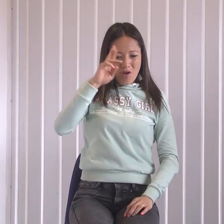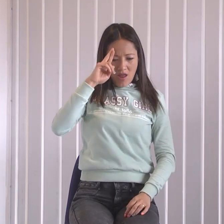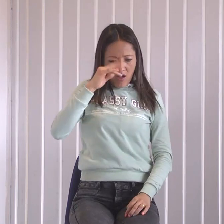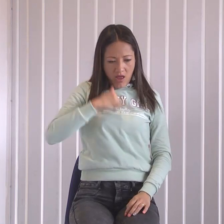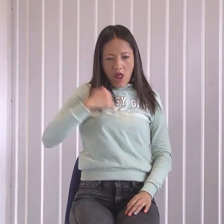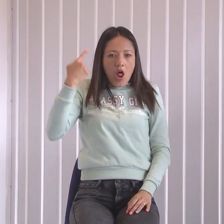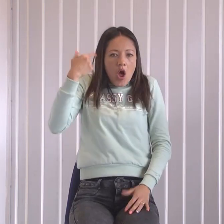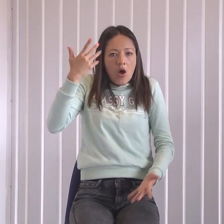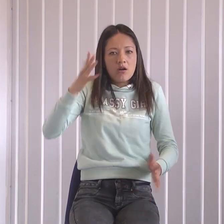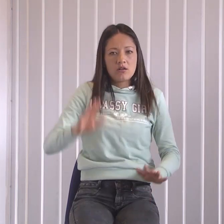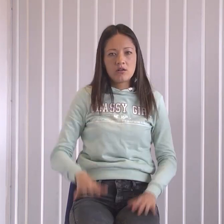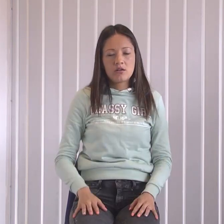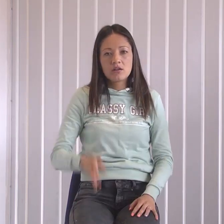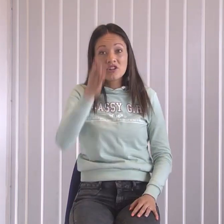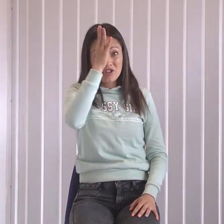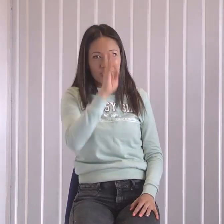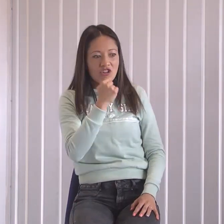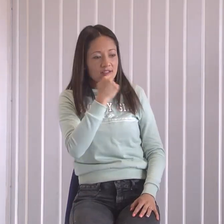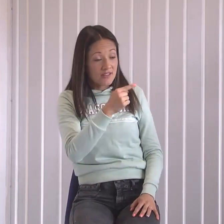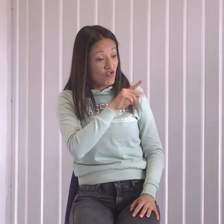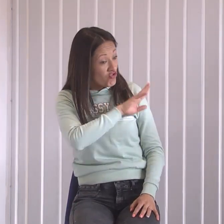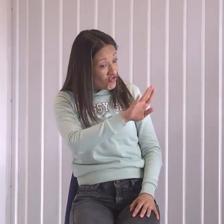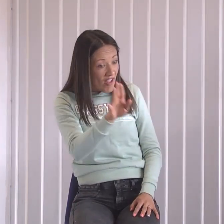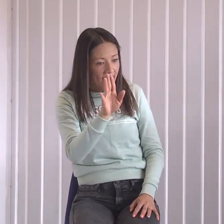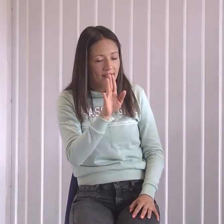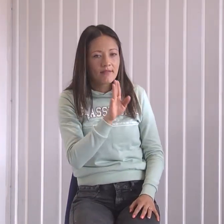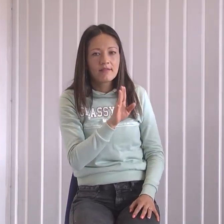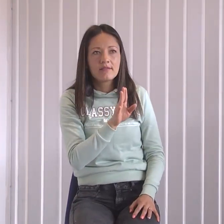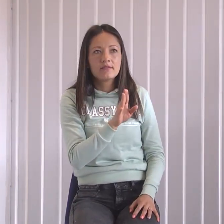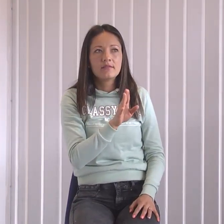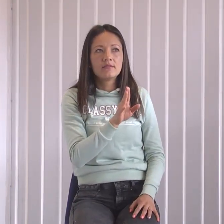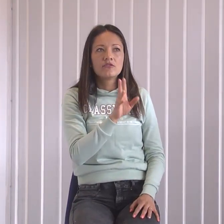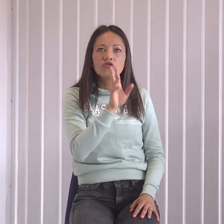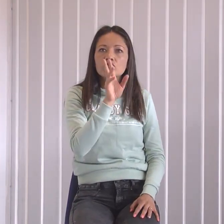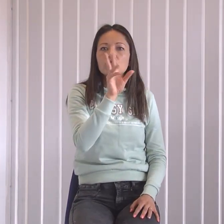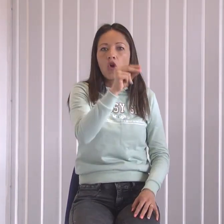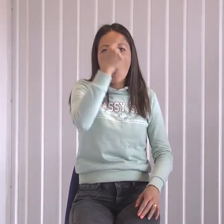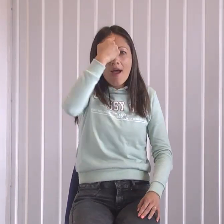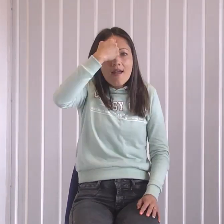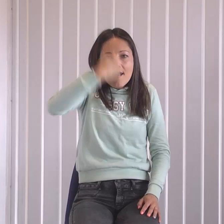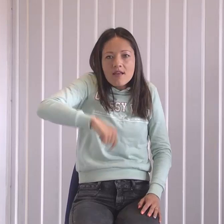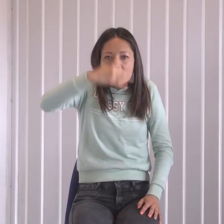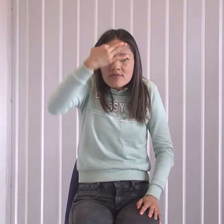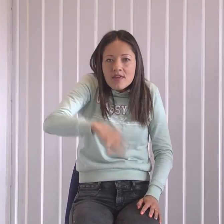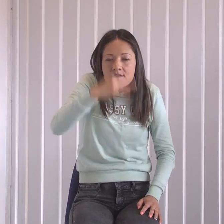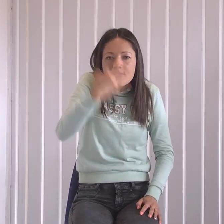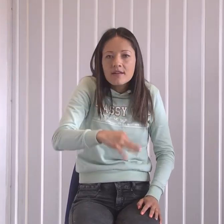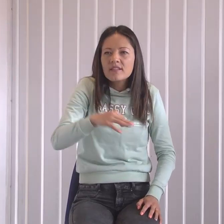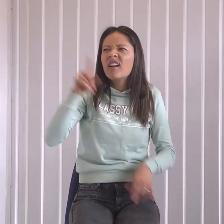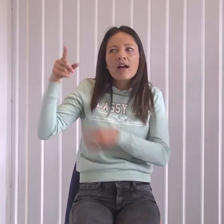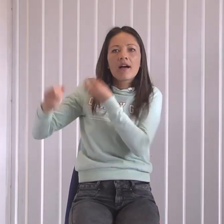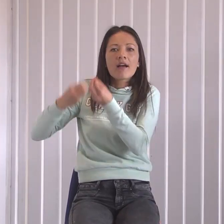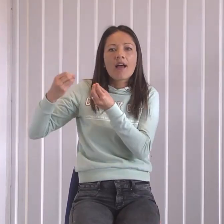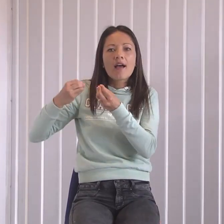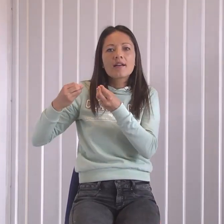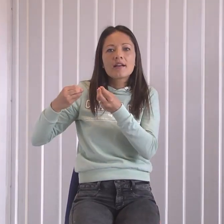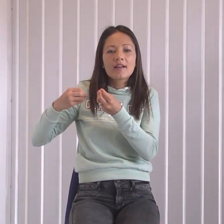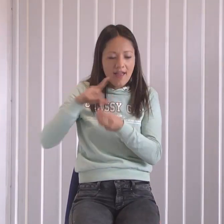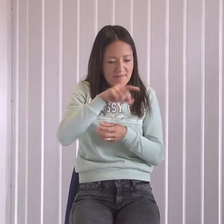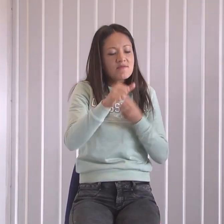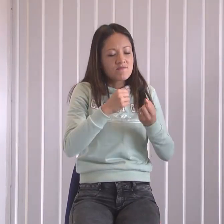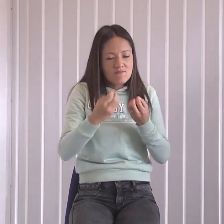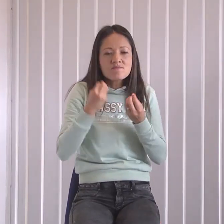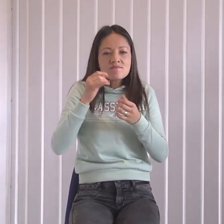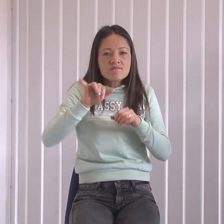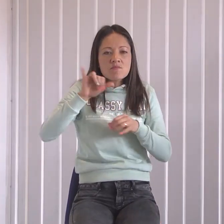¿Entiende lo que Dios está diciendo? Que si nosotros no nos arrepentimos verdaderamente, entonces Él lo va a